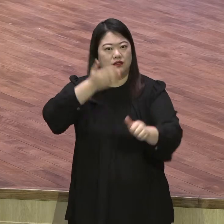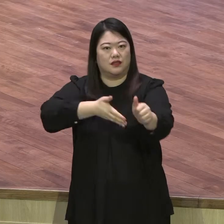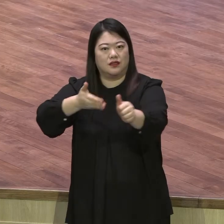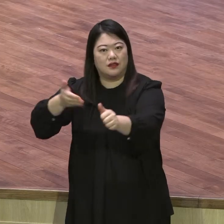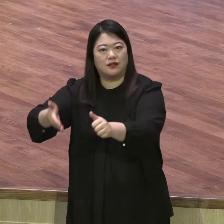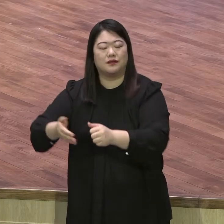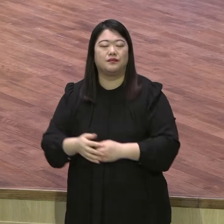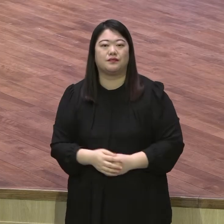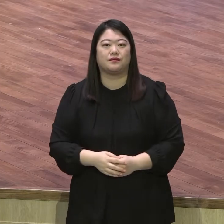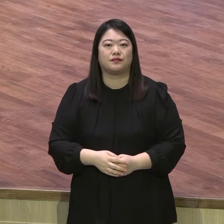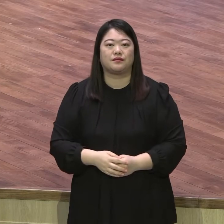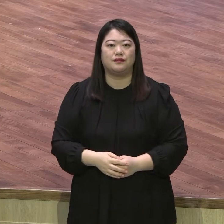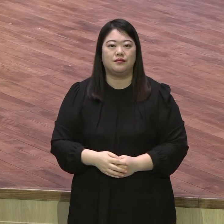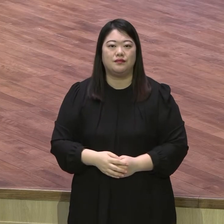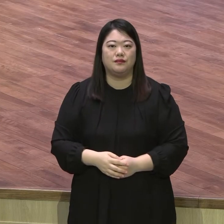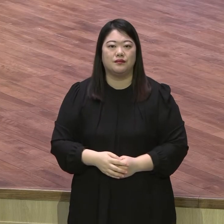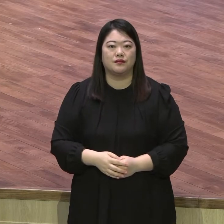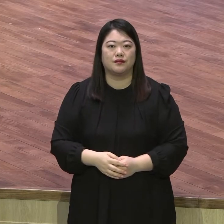삶이에요.